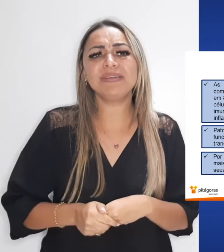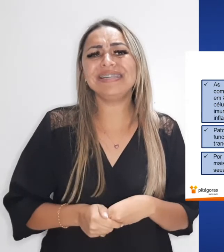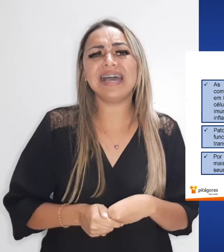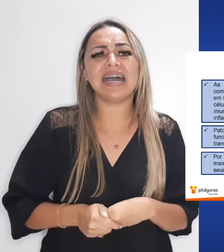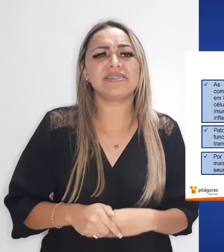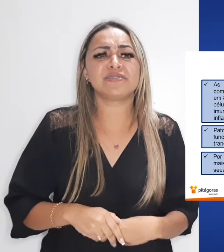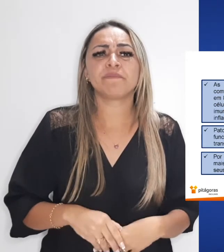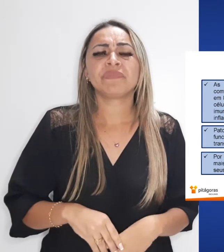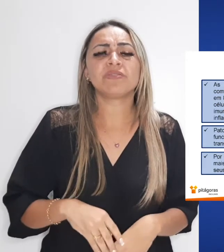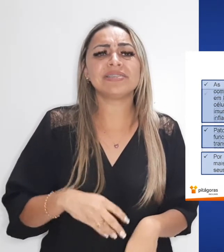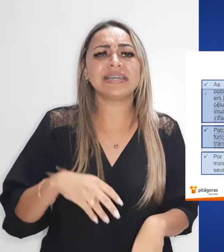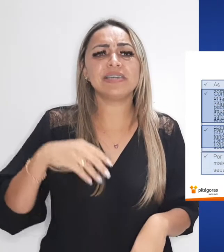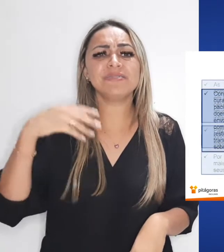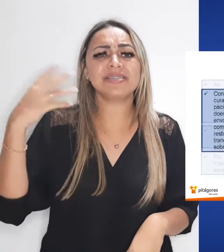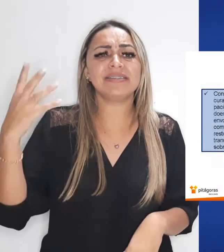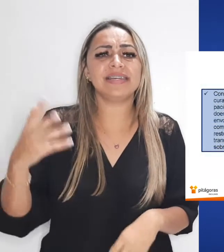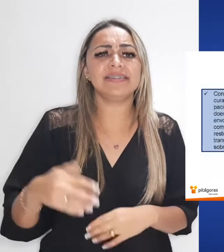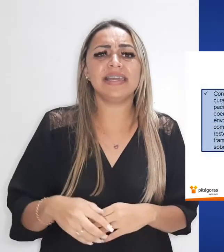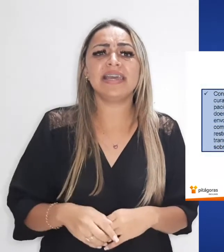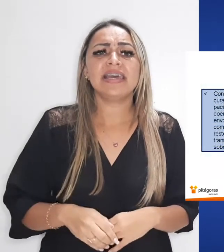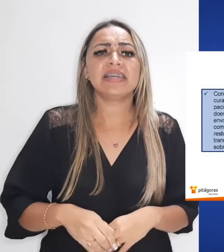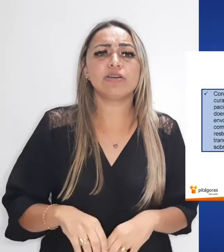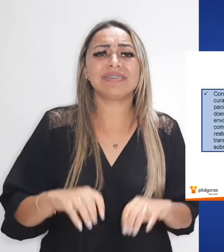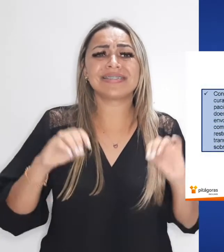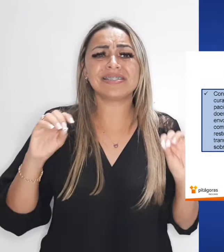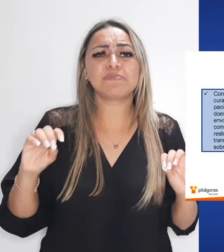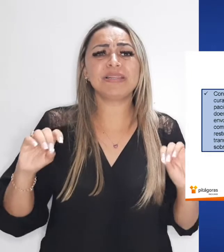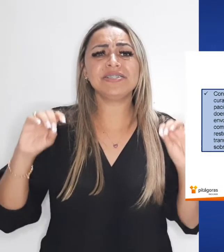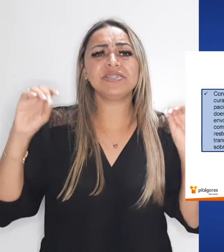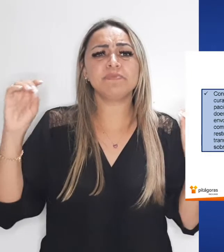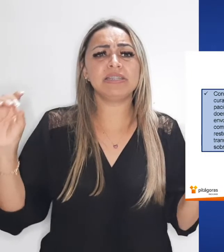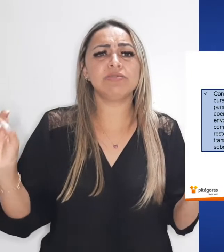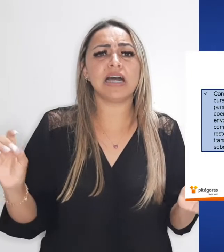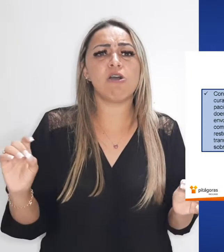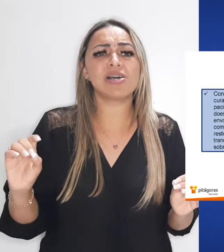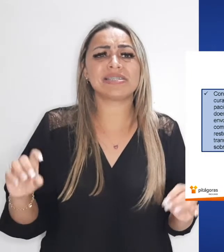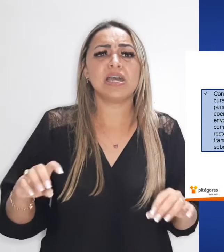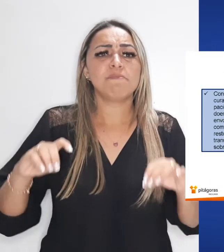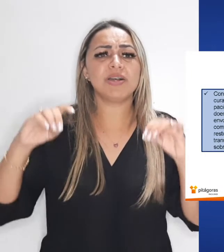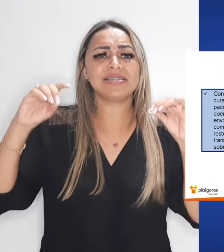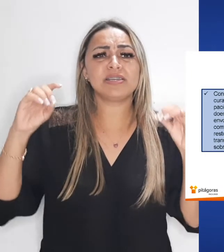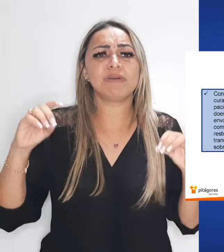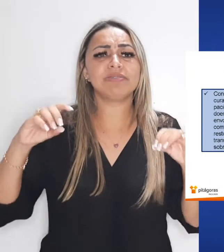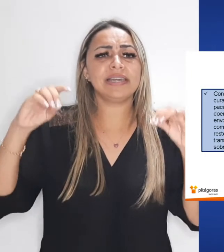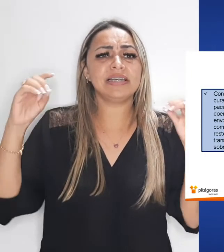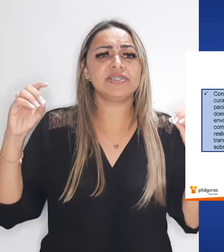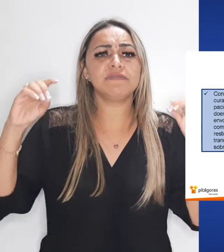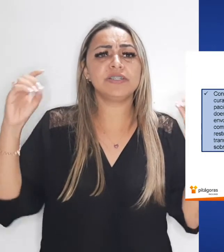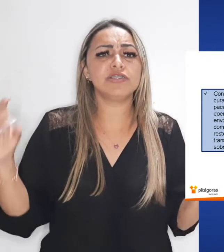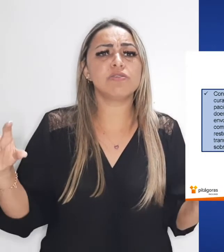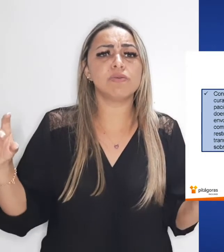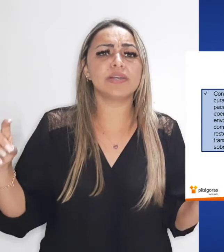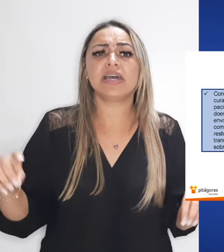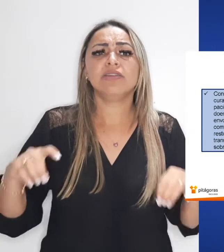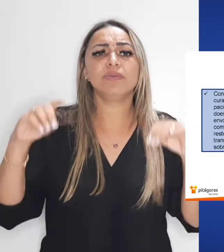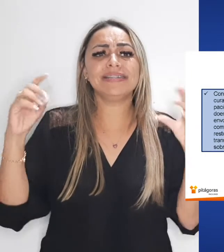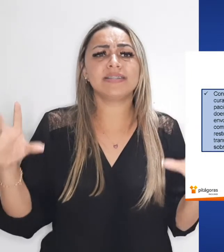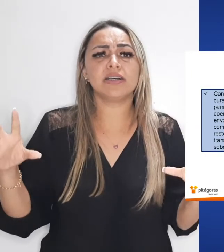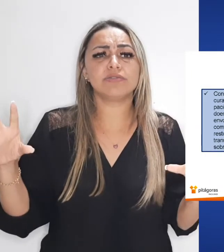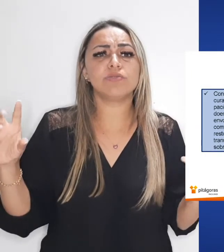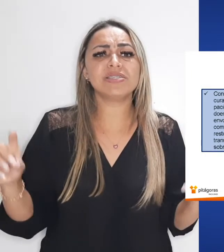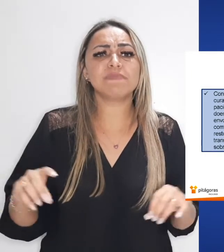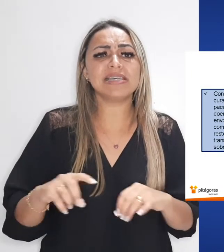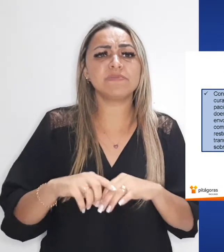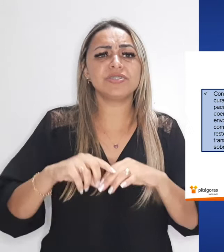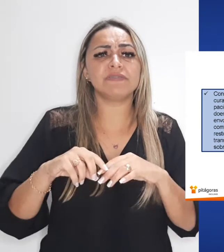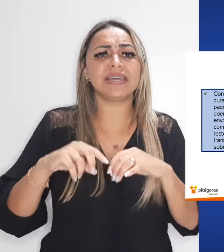seus familiares. Conseguimos entender que o transplante de medula óssea pode ser uma alternativa de cura. No